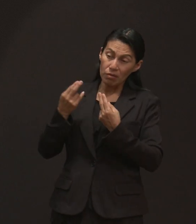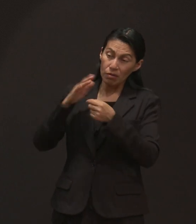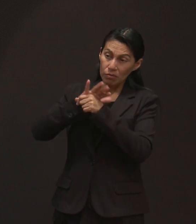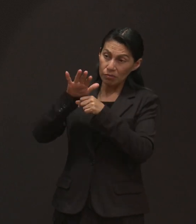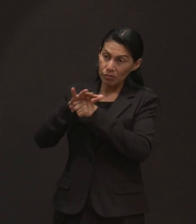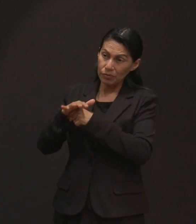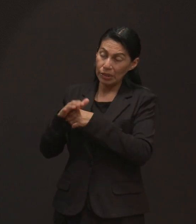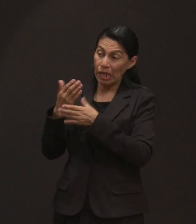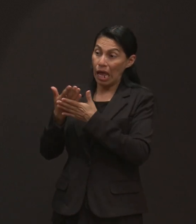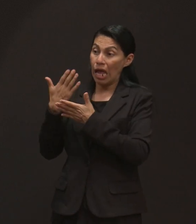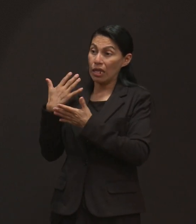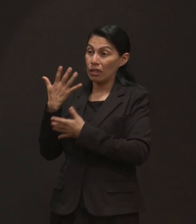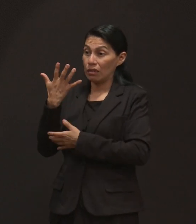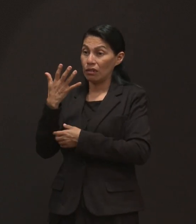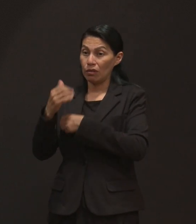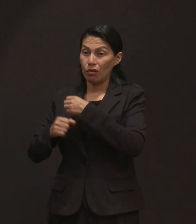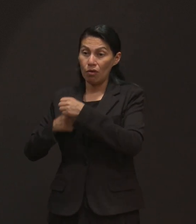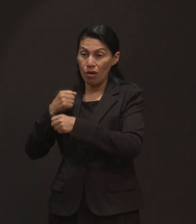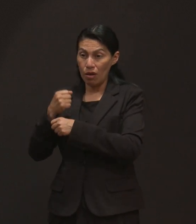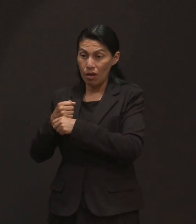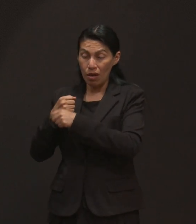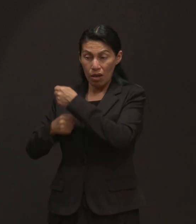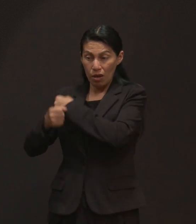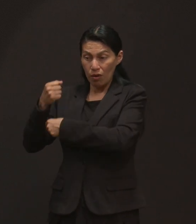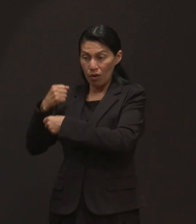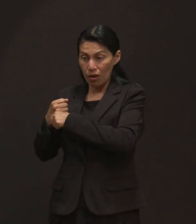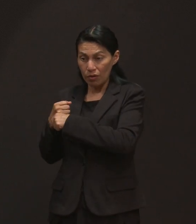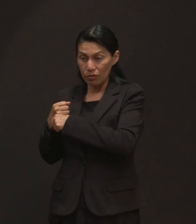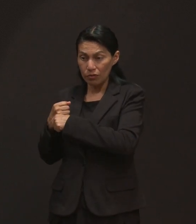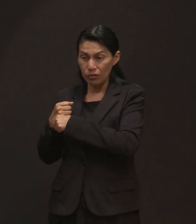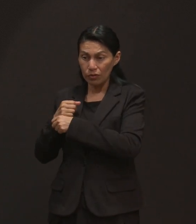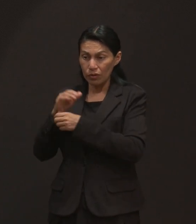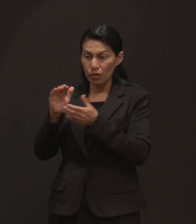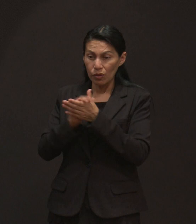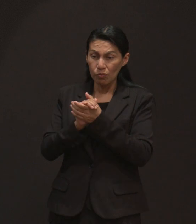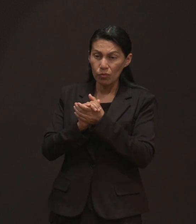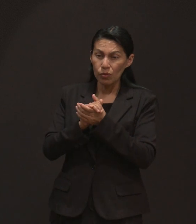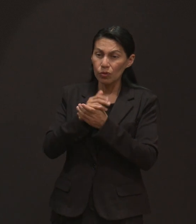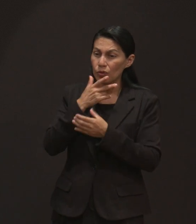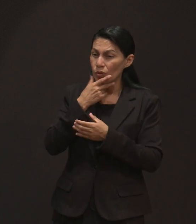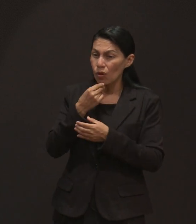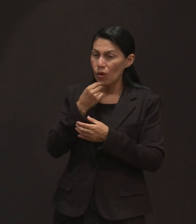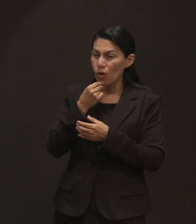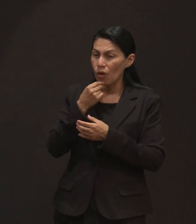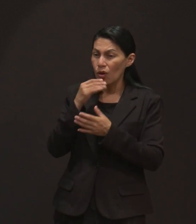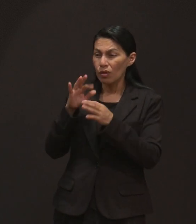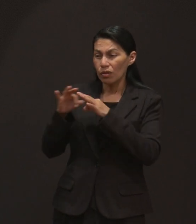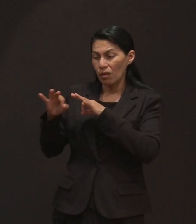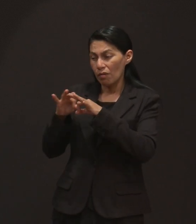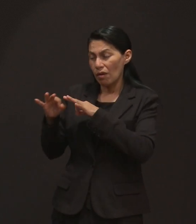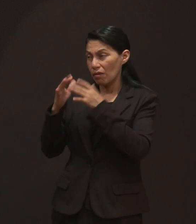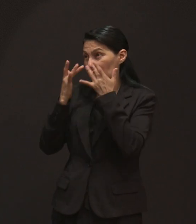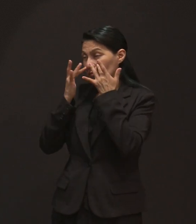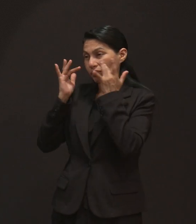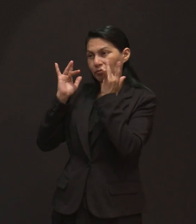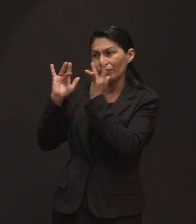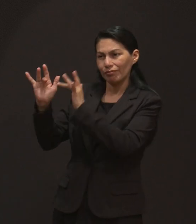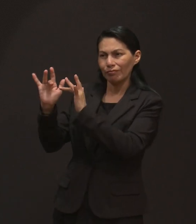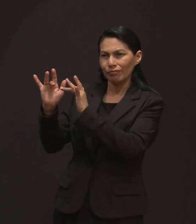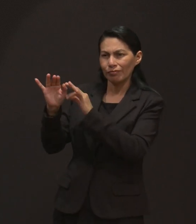Hace 5 años mi esposo renunció a su trabajo por cuestiones del sábado, también